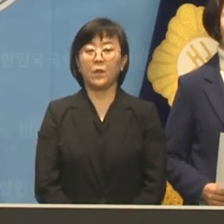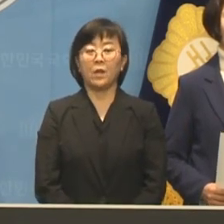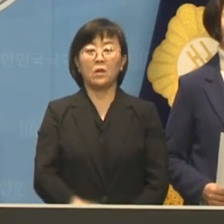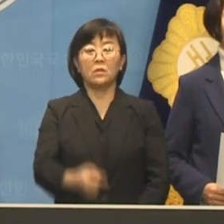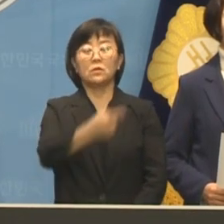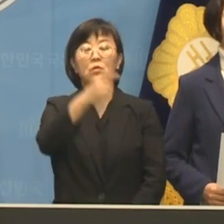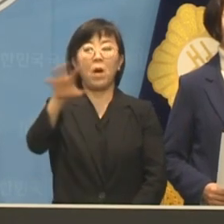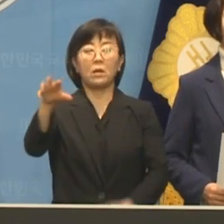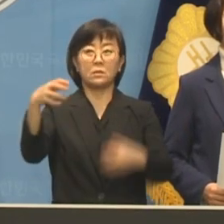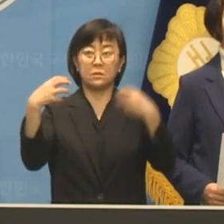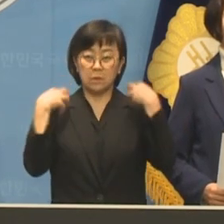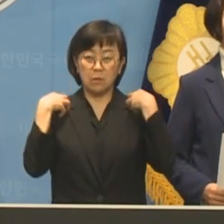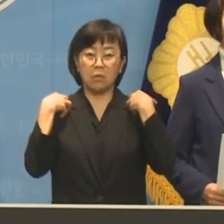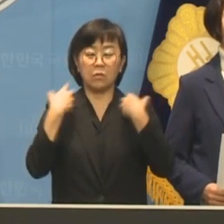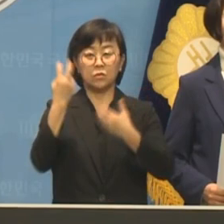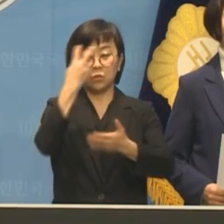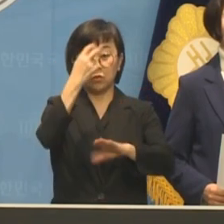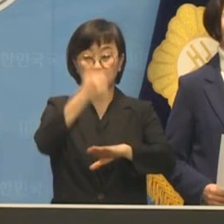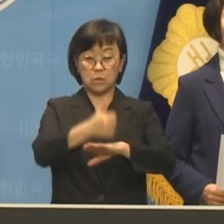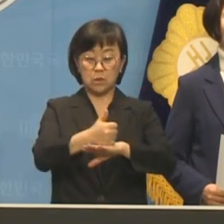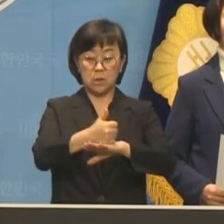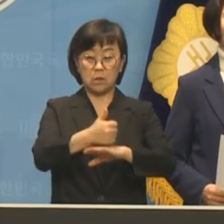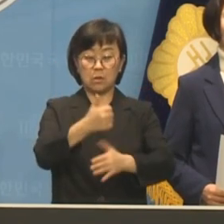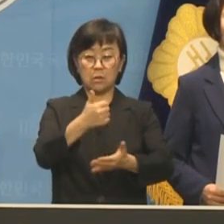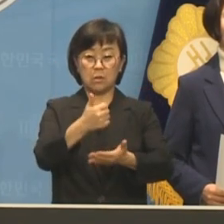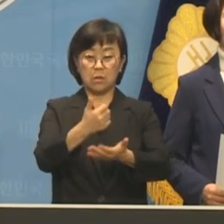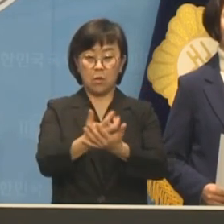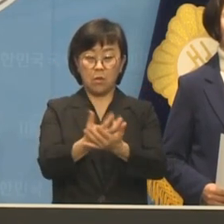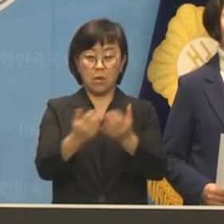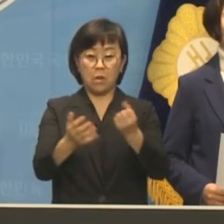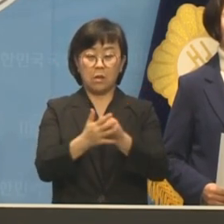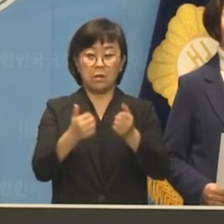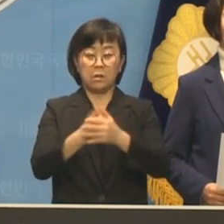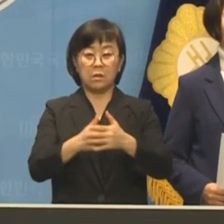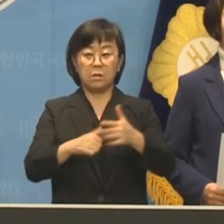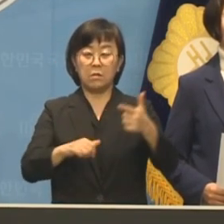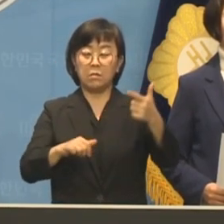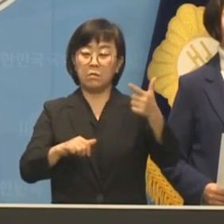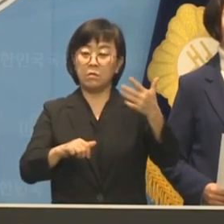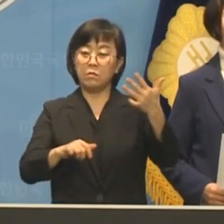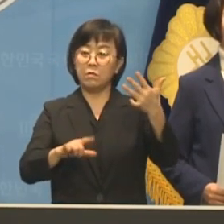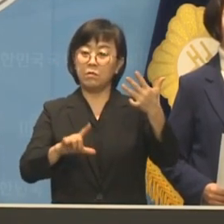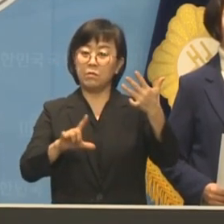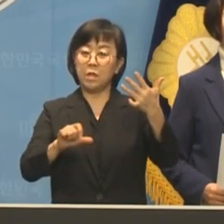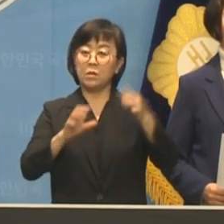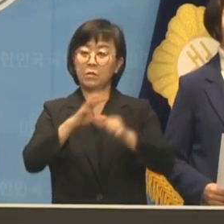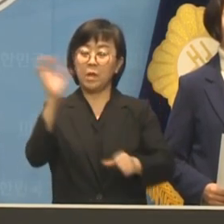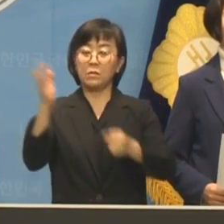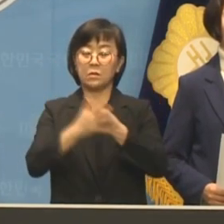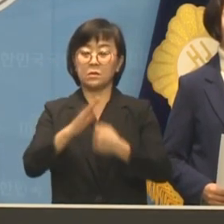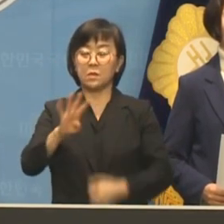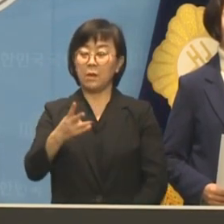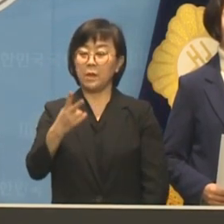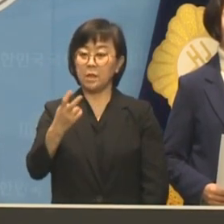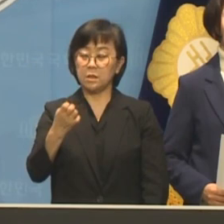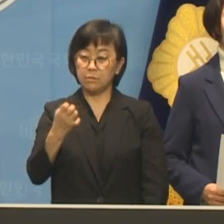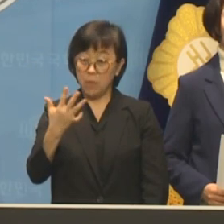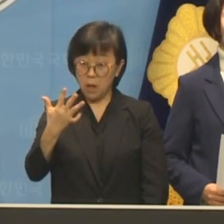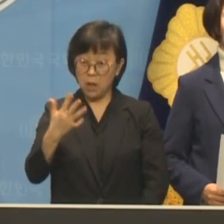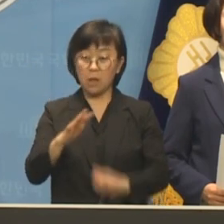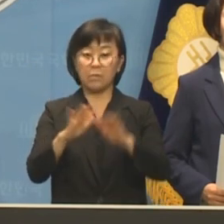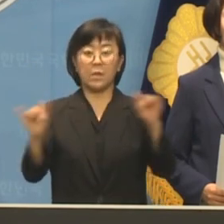소방청 통계에 의하면 광복 이후 순직한 소방관이 428명이라고 합니다.